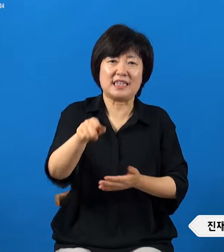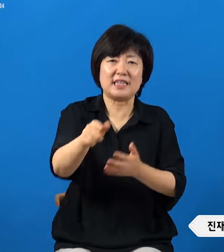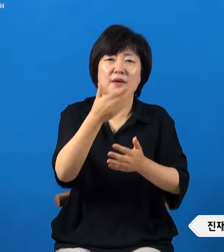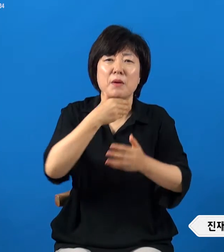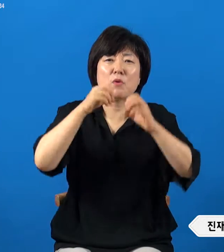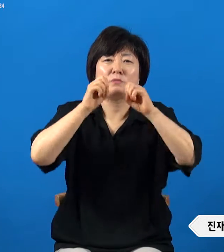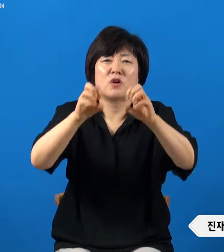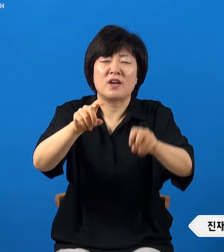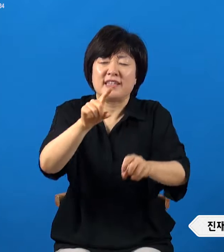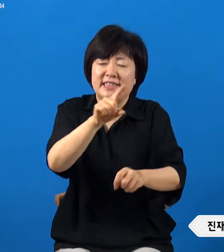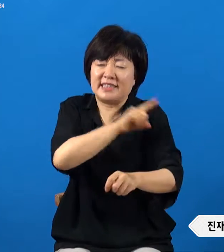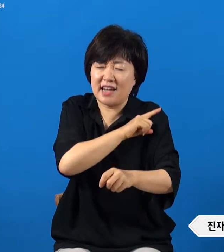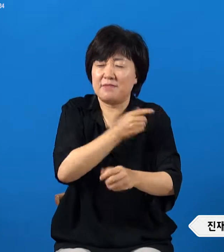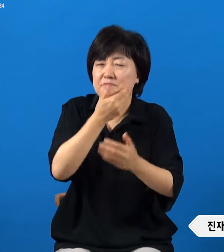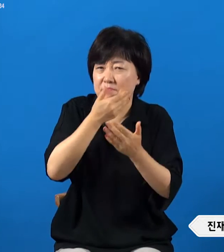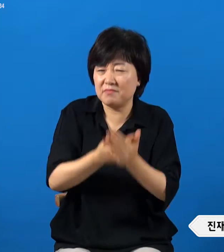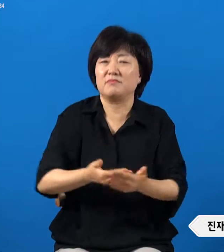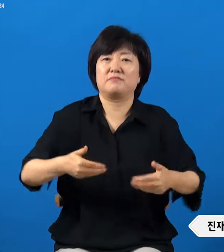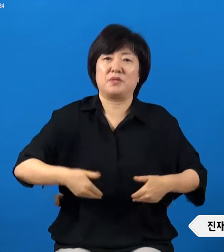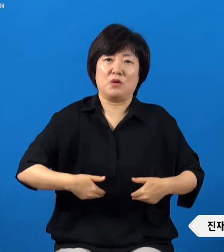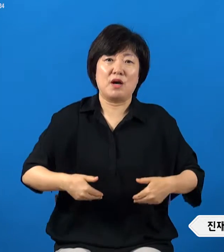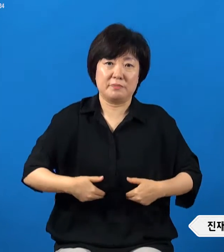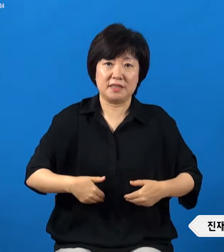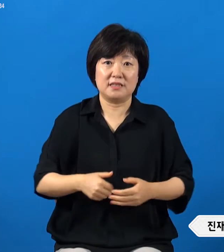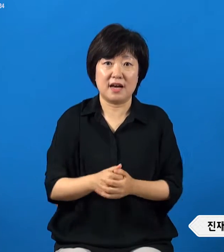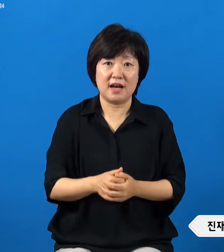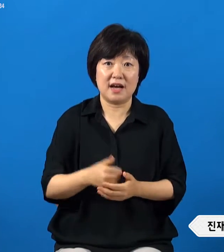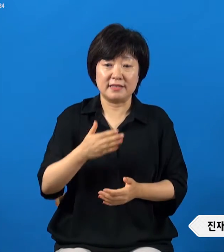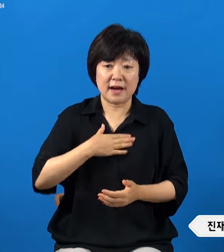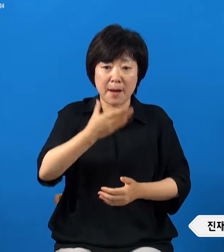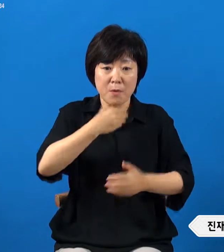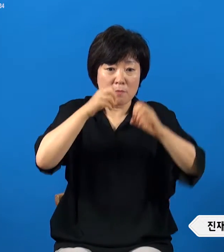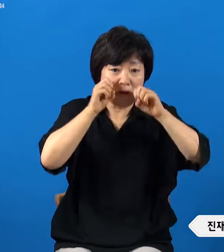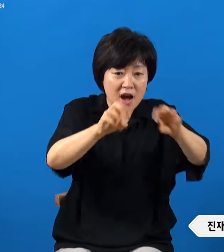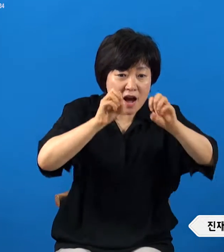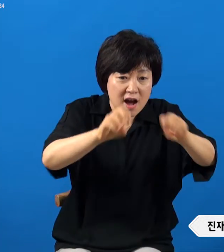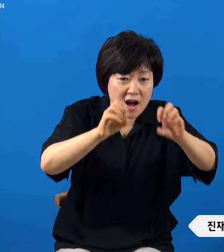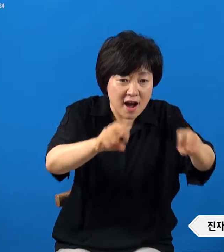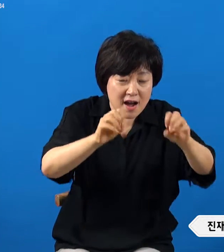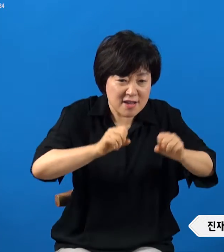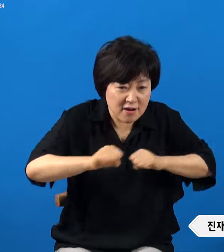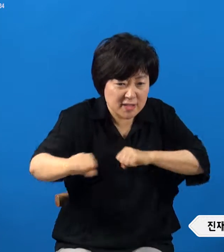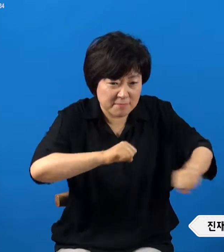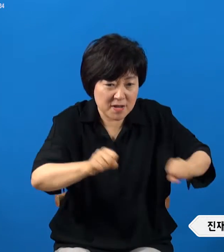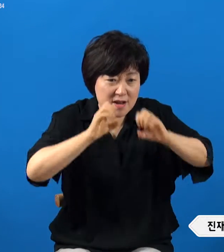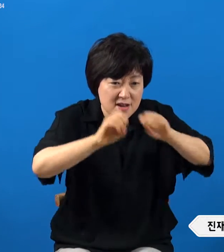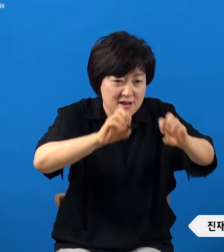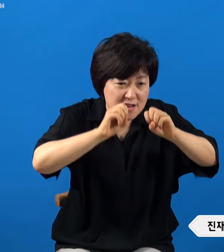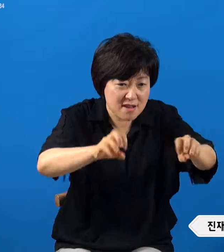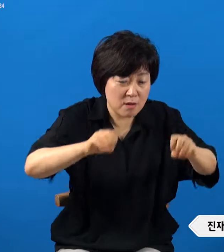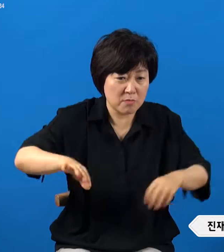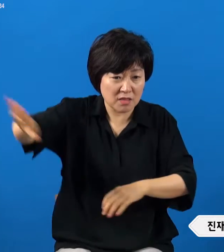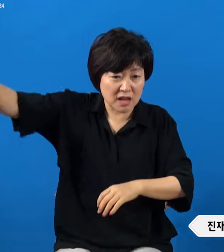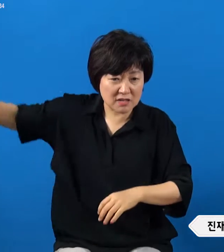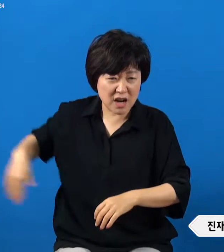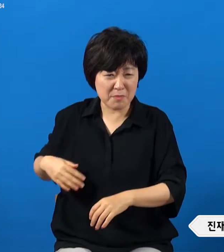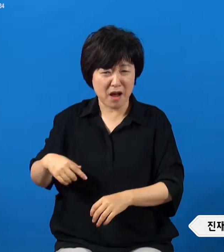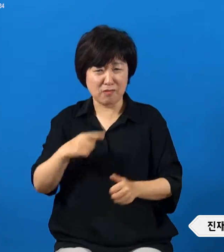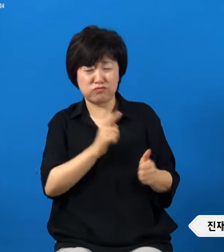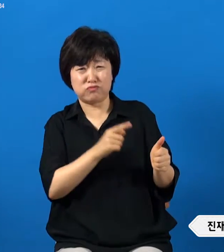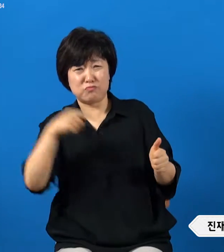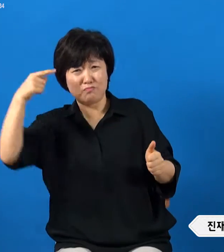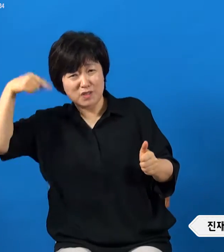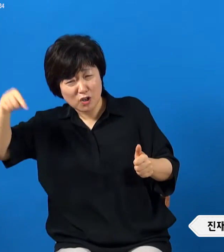사람들이 나를 보고 뭐라 그럴까? 예수에 미쳤거나 광적 신자라고 생각할지도 몰라. 그럼 그러라고